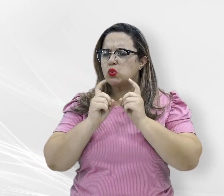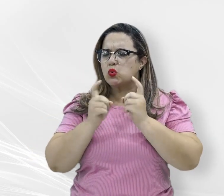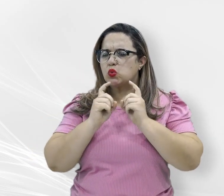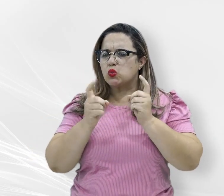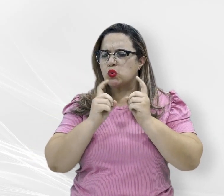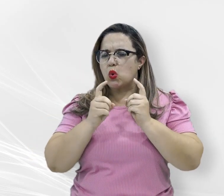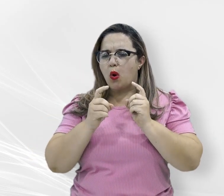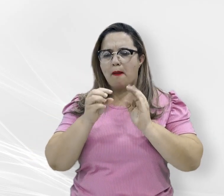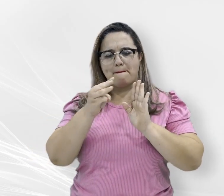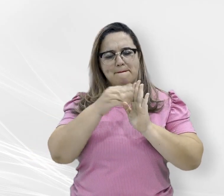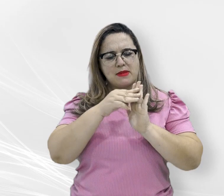medida provisória número